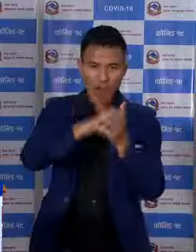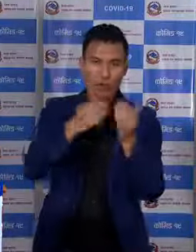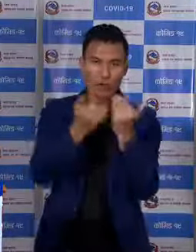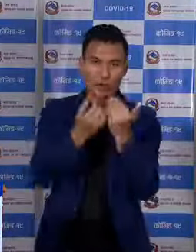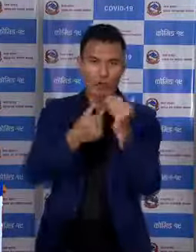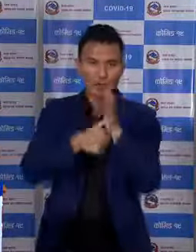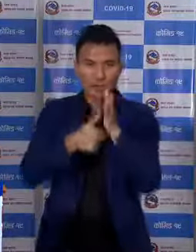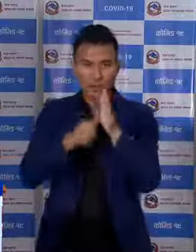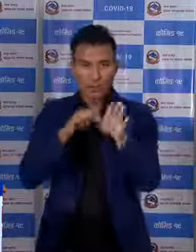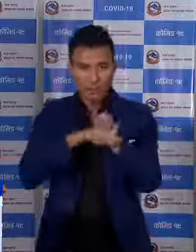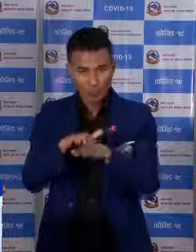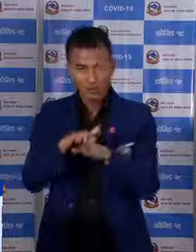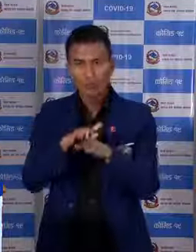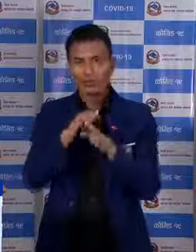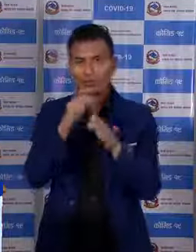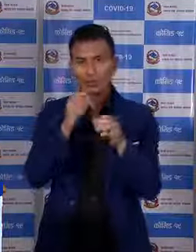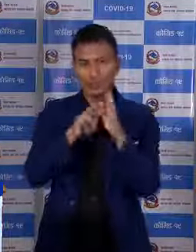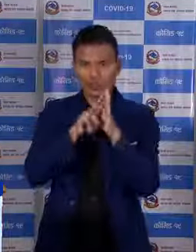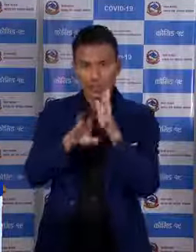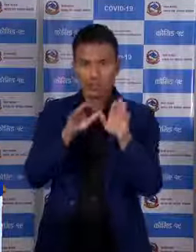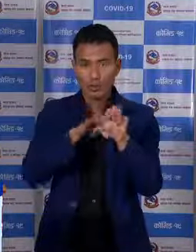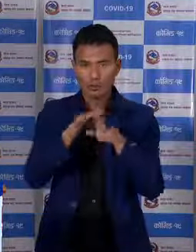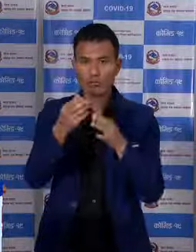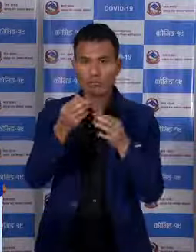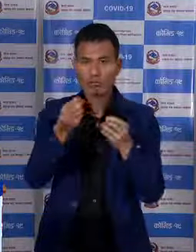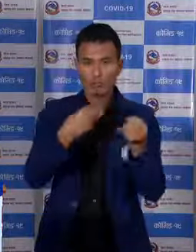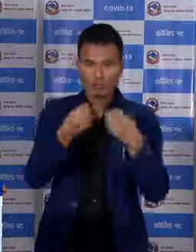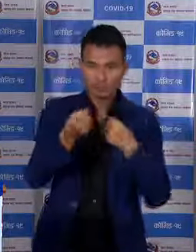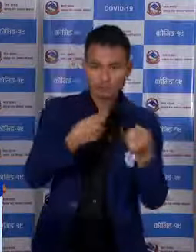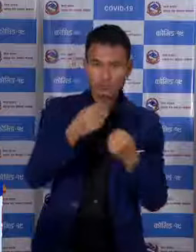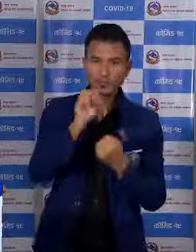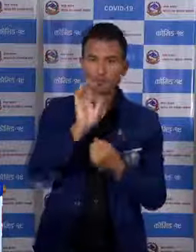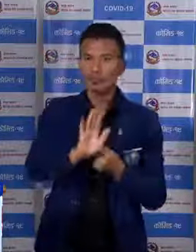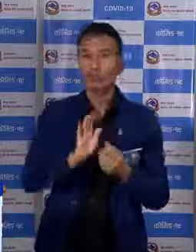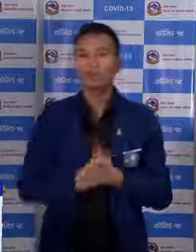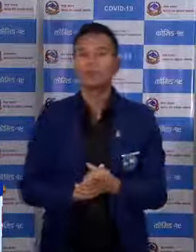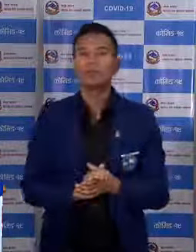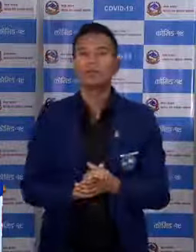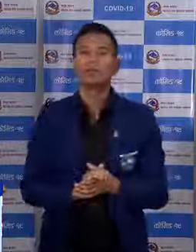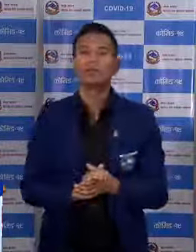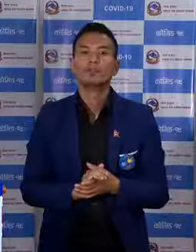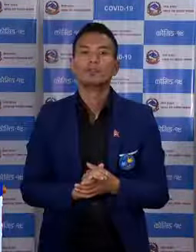गरियेका परिक्षेन हरु को नतिजाहरु आउने प्रम जारी नहीं छब